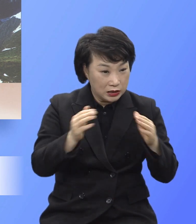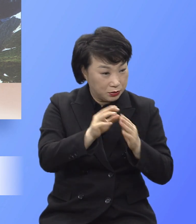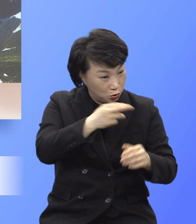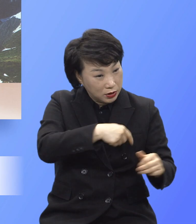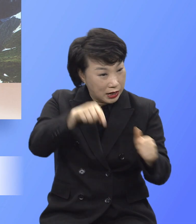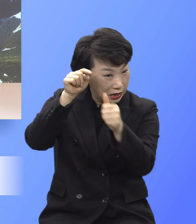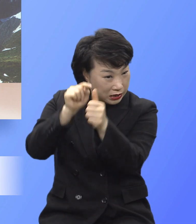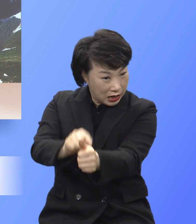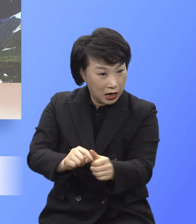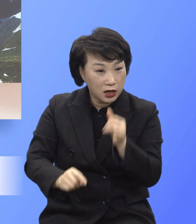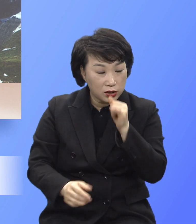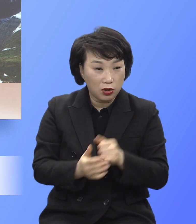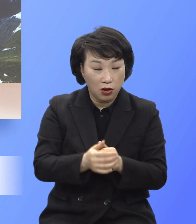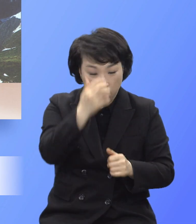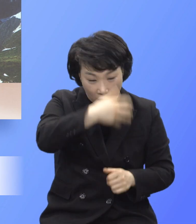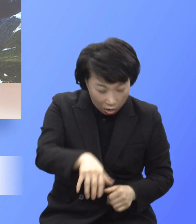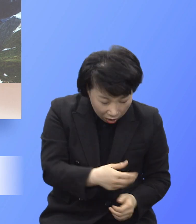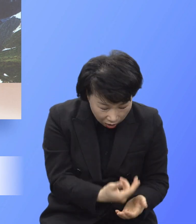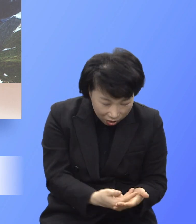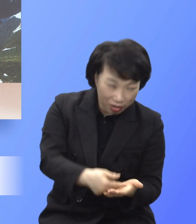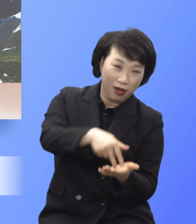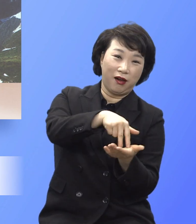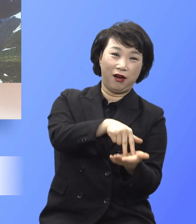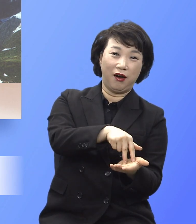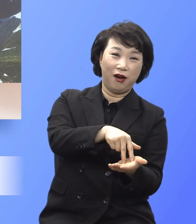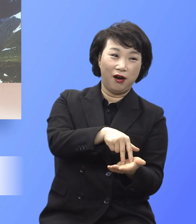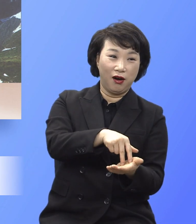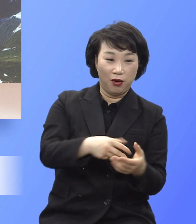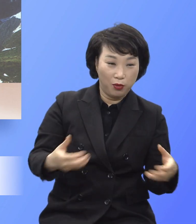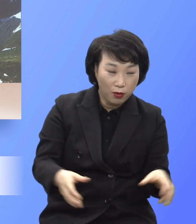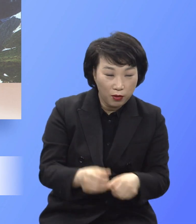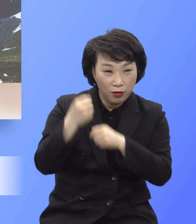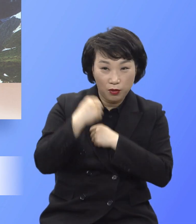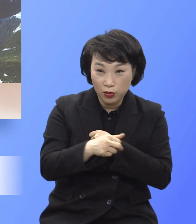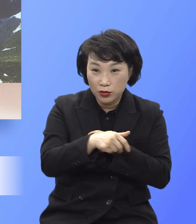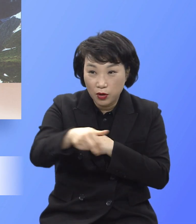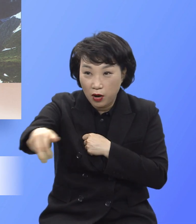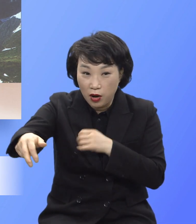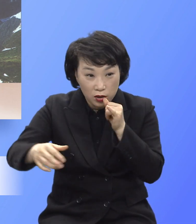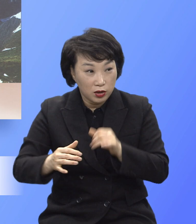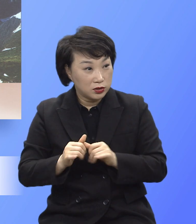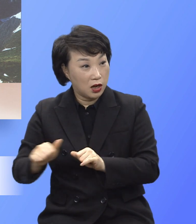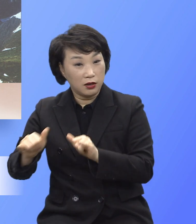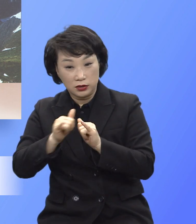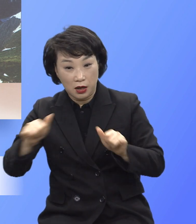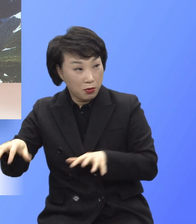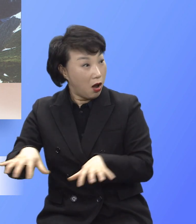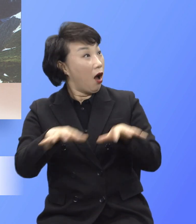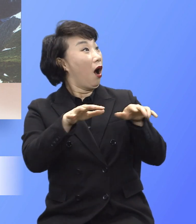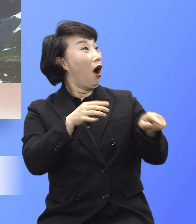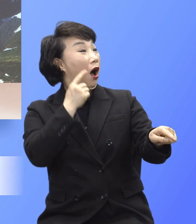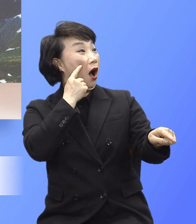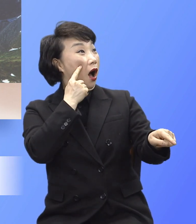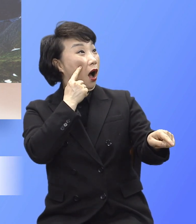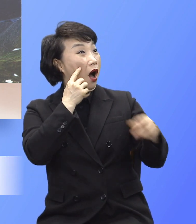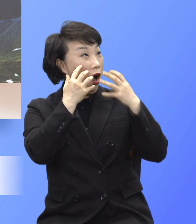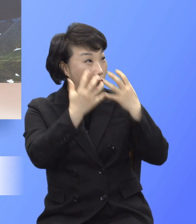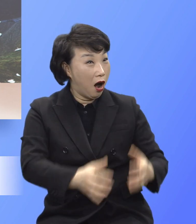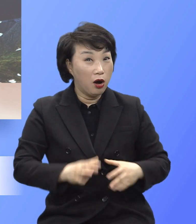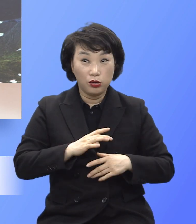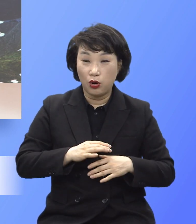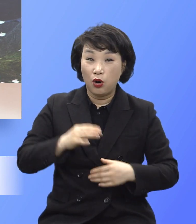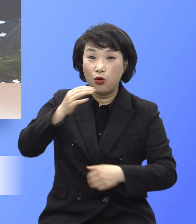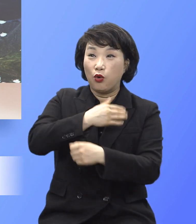집으로 가거늘 무리가 보고 두려워하며 이런 권세를 주신